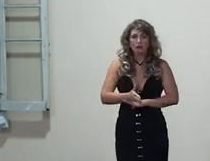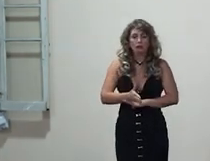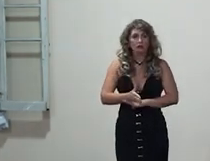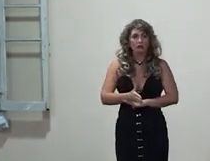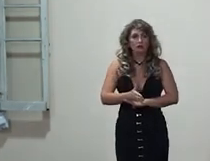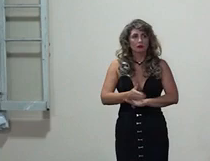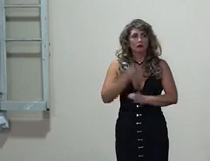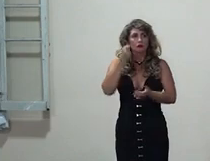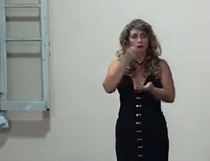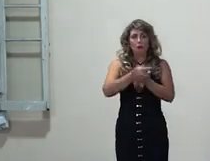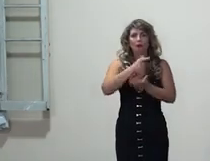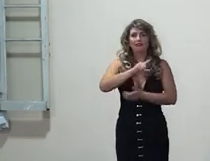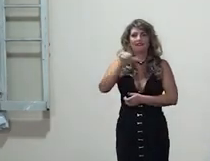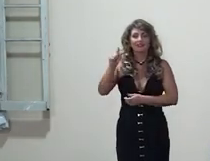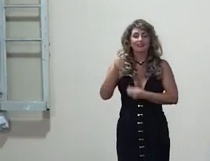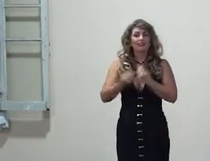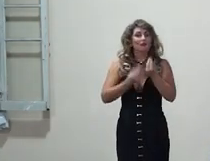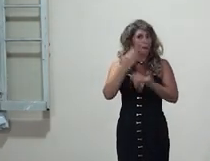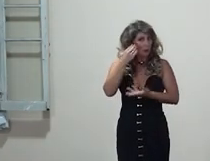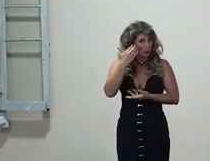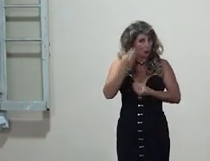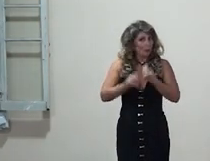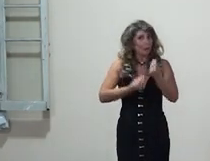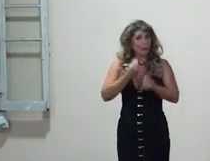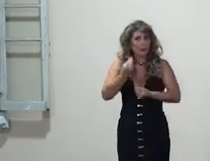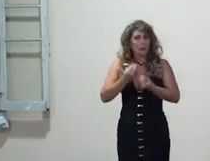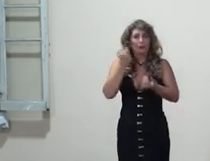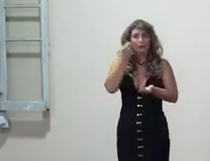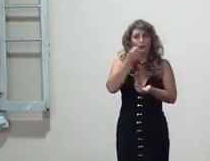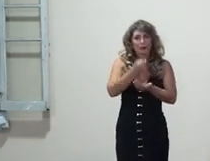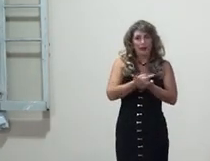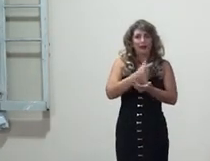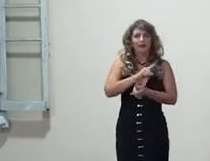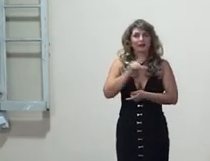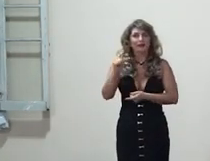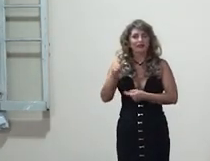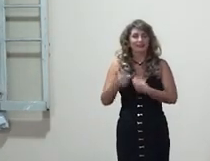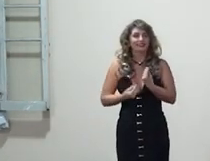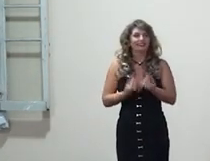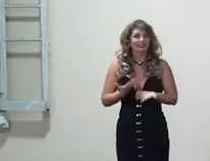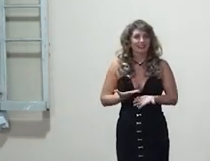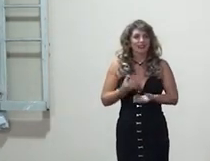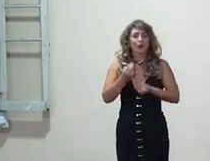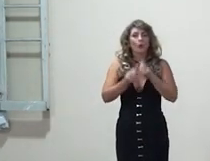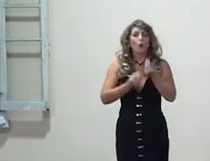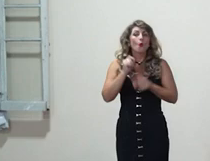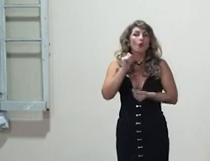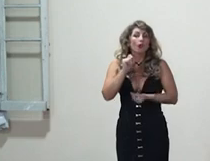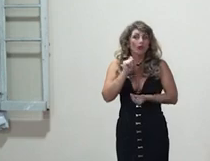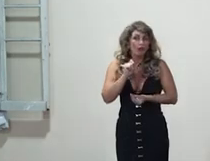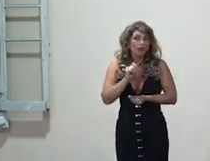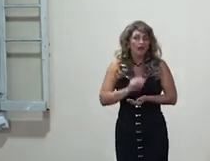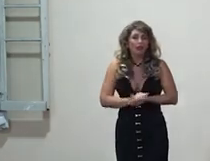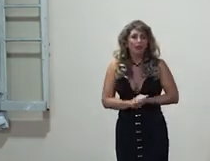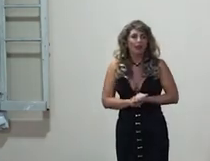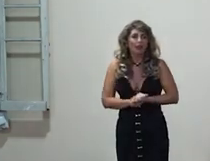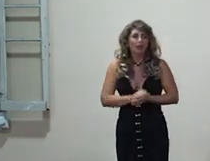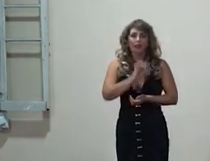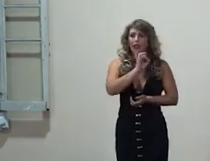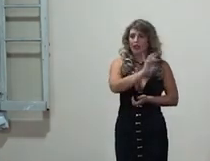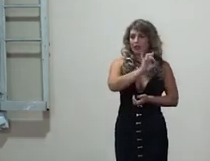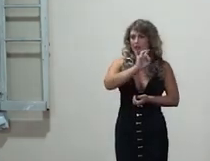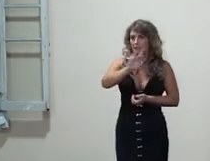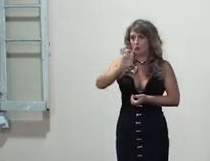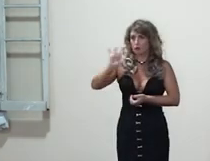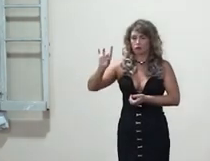cobrar saída. Vocês sabiam disso? Vocês vão ter que pagar na saída. O quê? Cada um